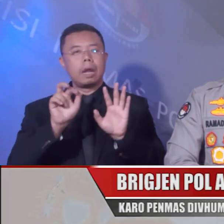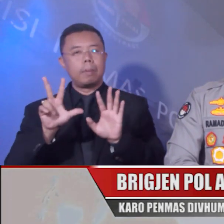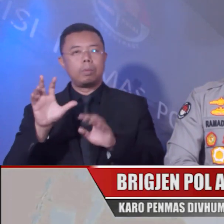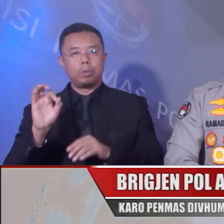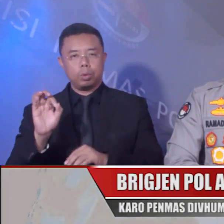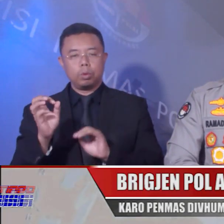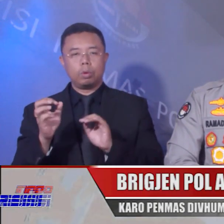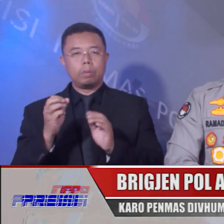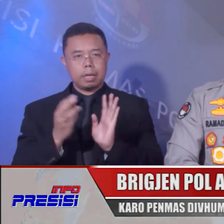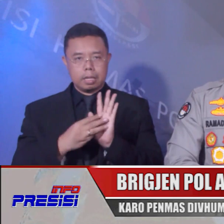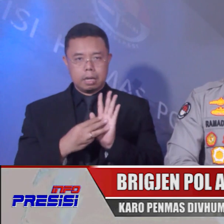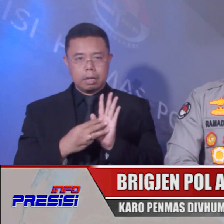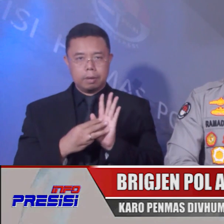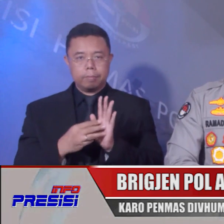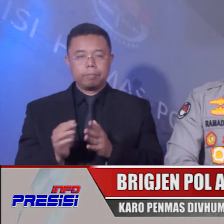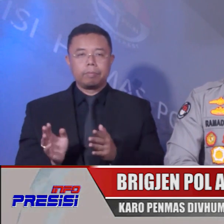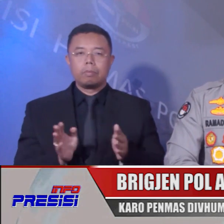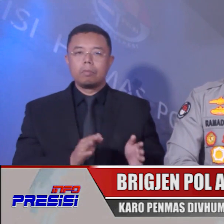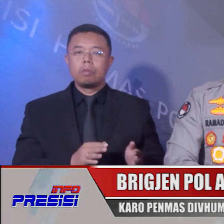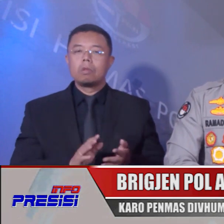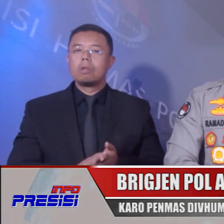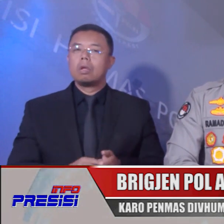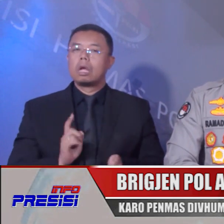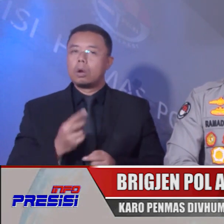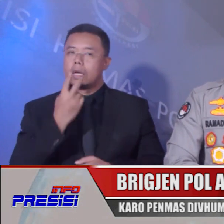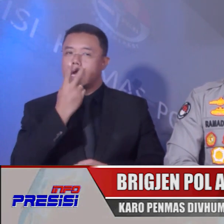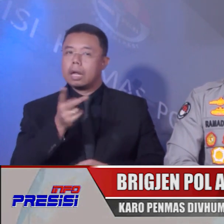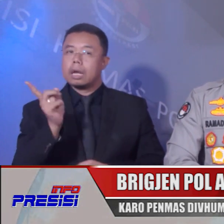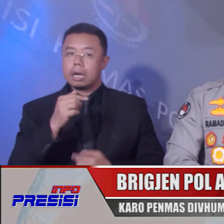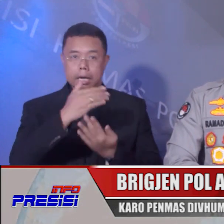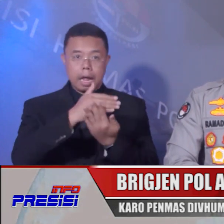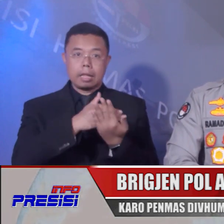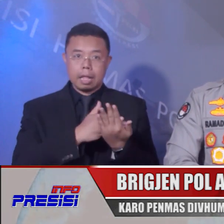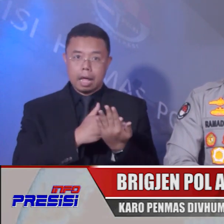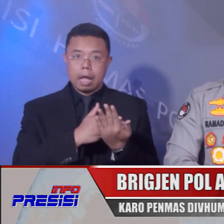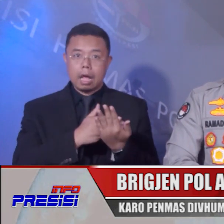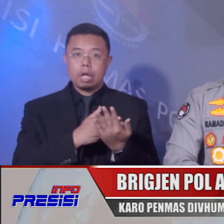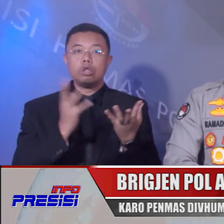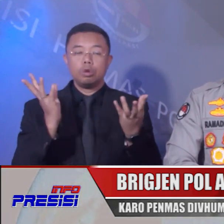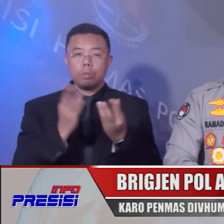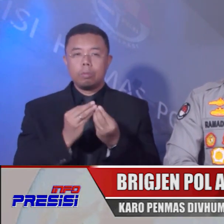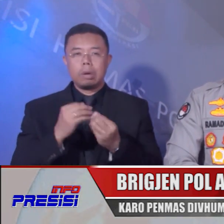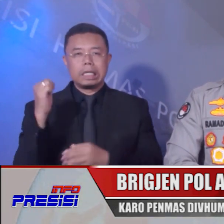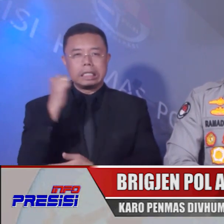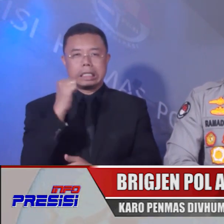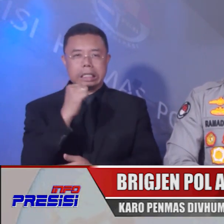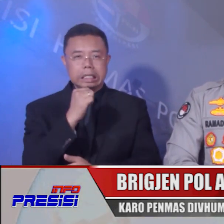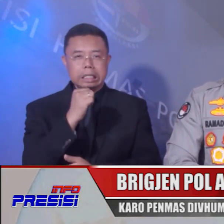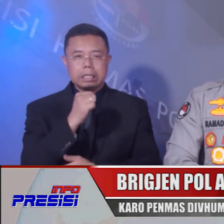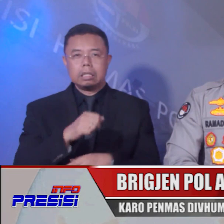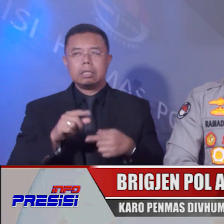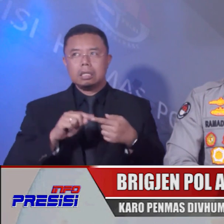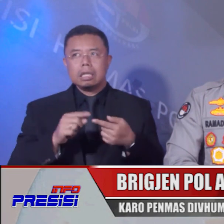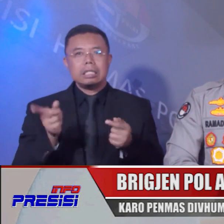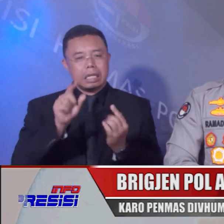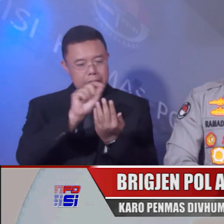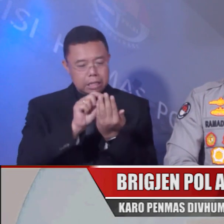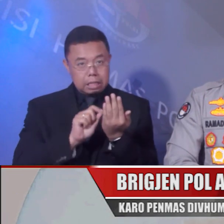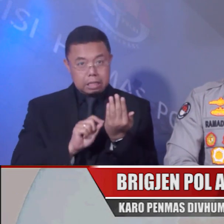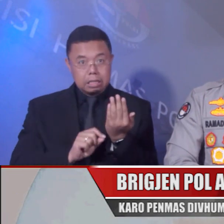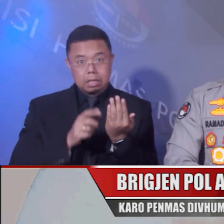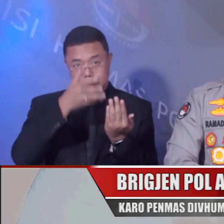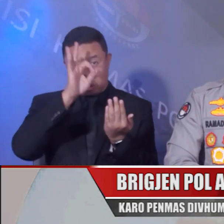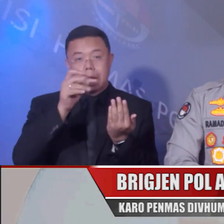1980 jadian apabila dilihat dari data tren jenis kejahatan yang menjadi Catatan